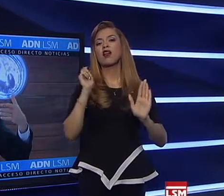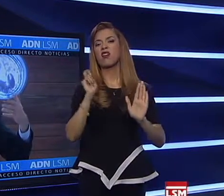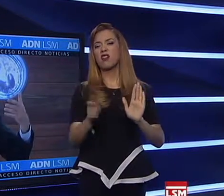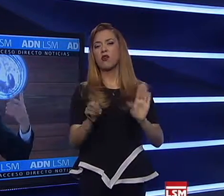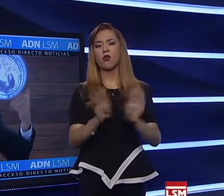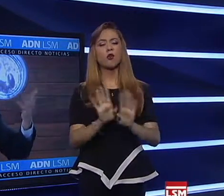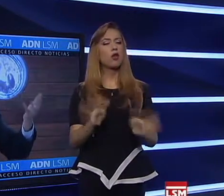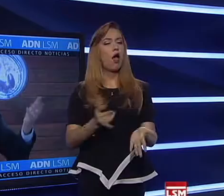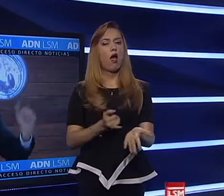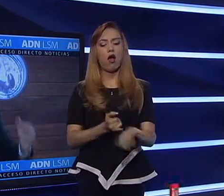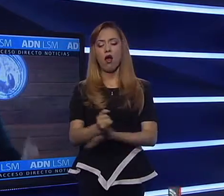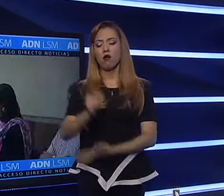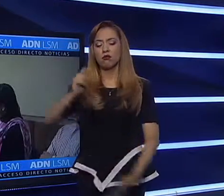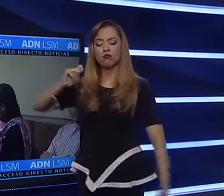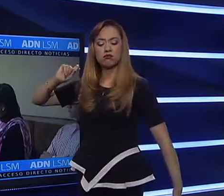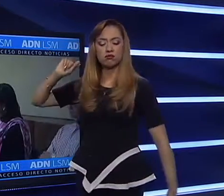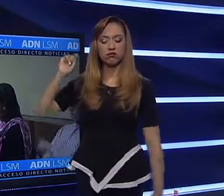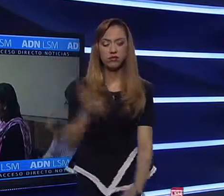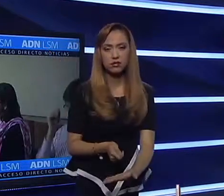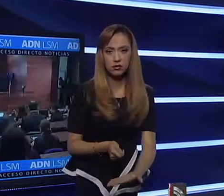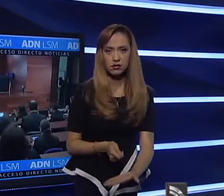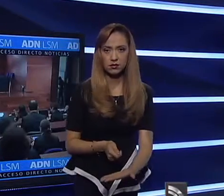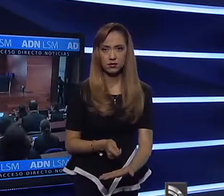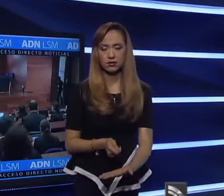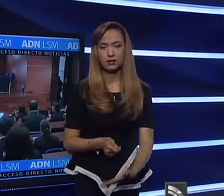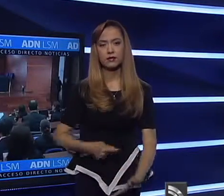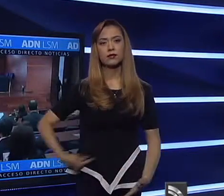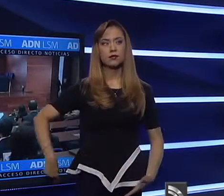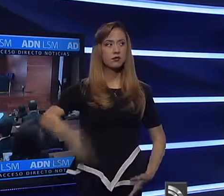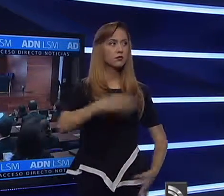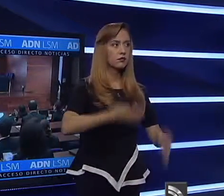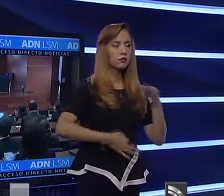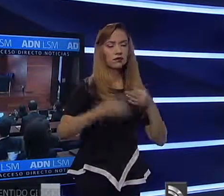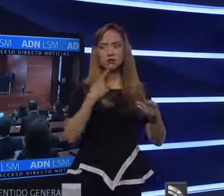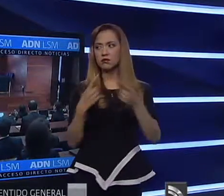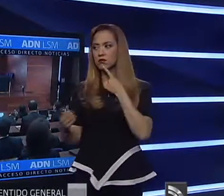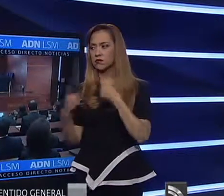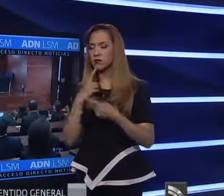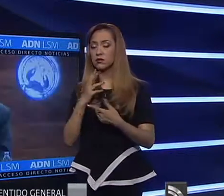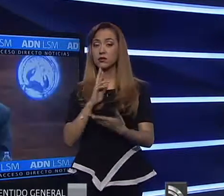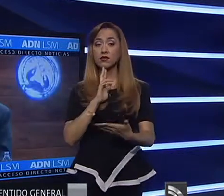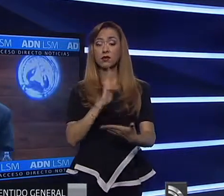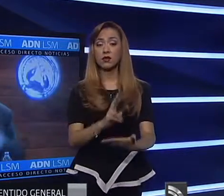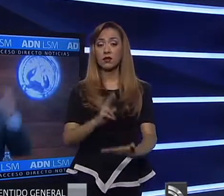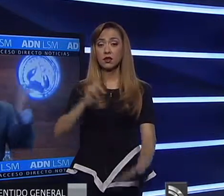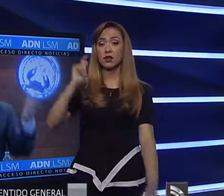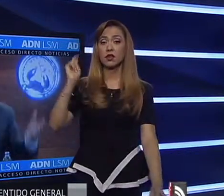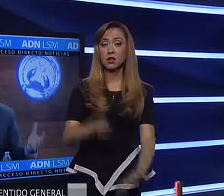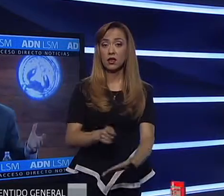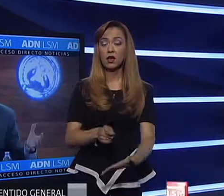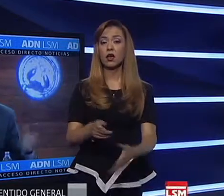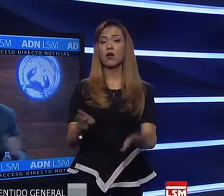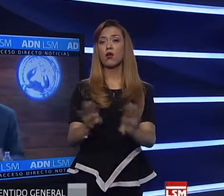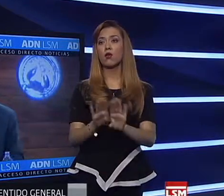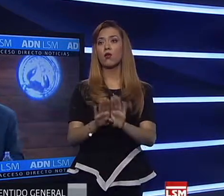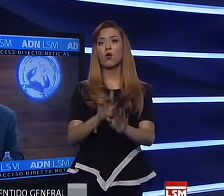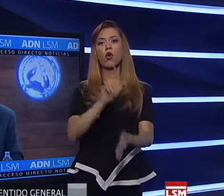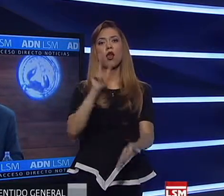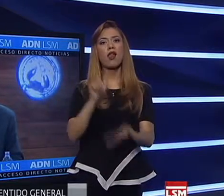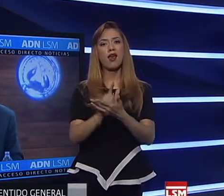juzgada. Los integrantes de la Corte coincidieron en que las sentencias tienen un sentido general como la Ley de Amnistía de Perú, de